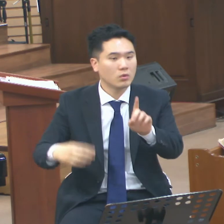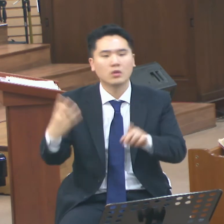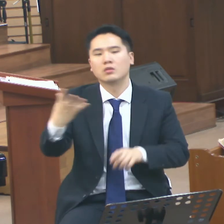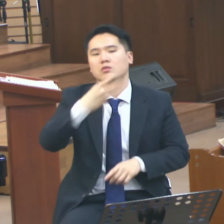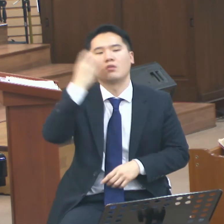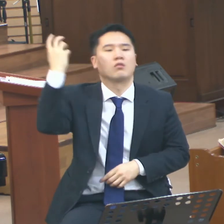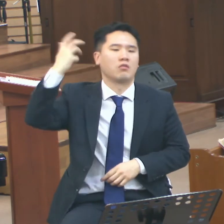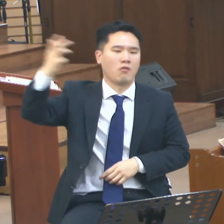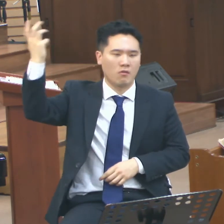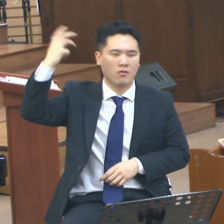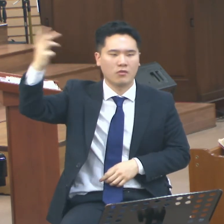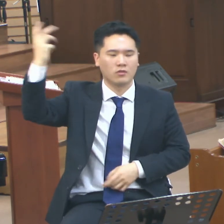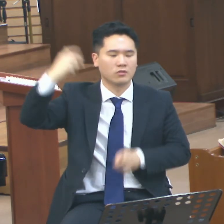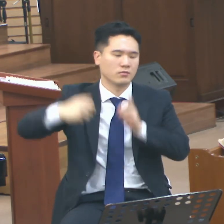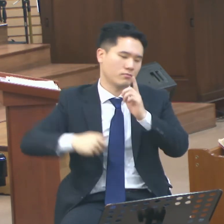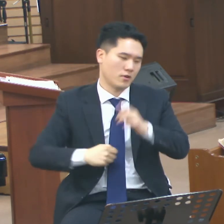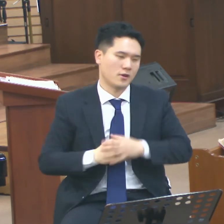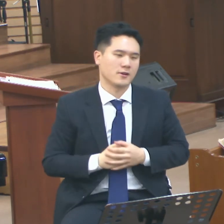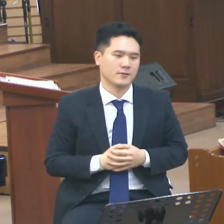말씀하셔요.